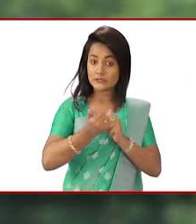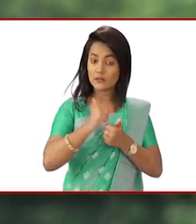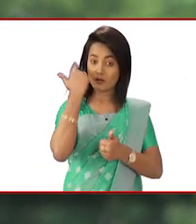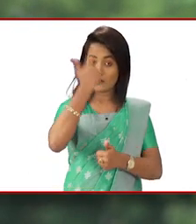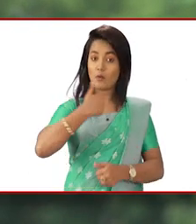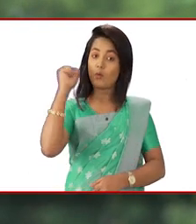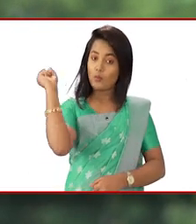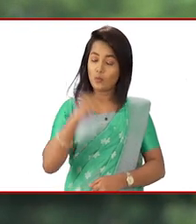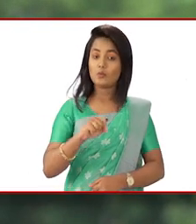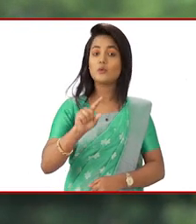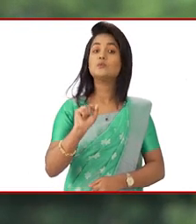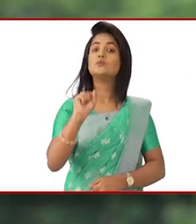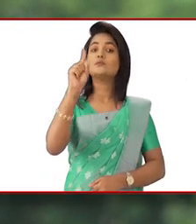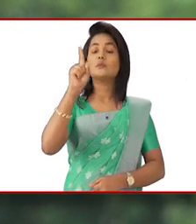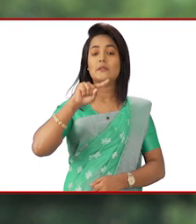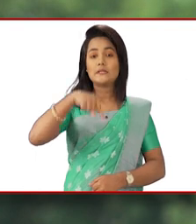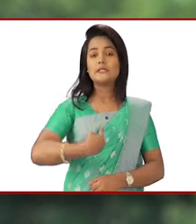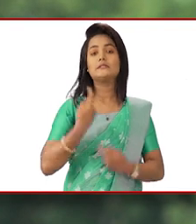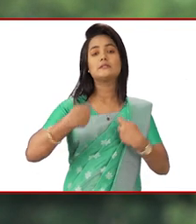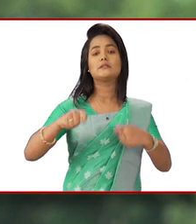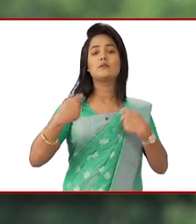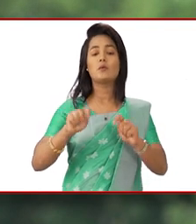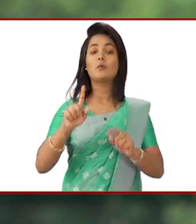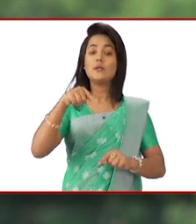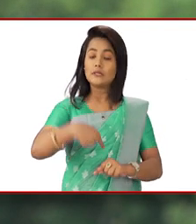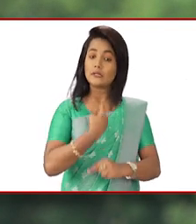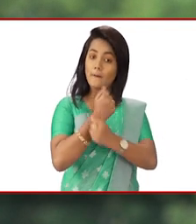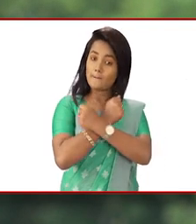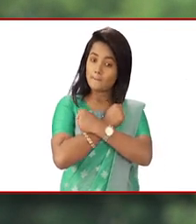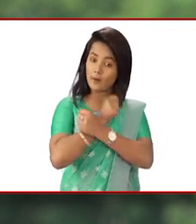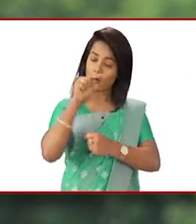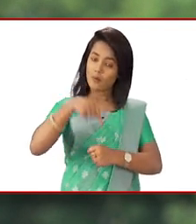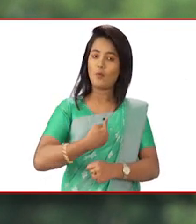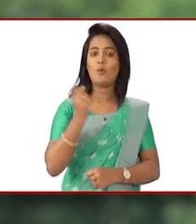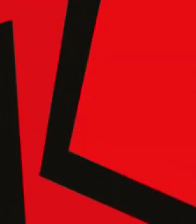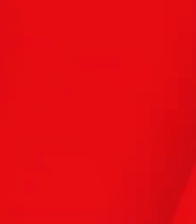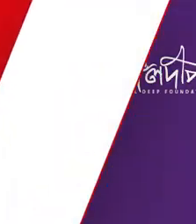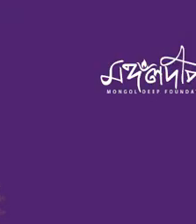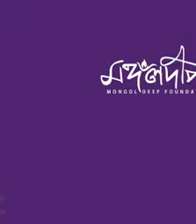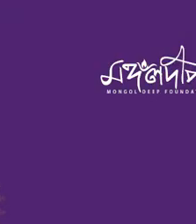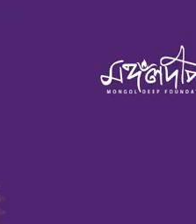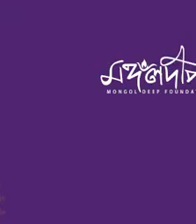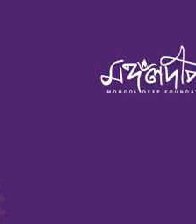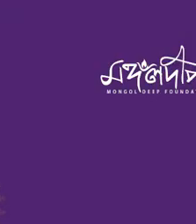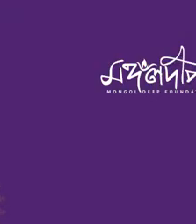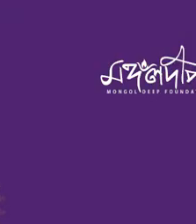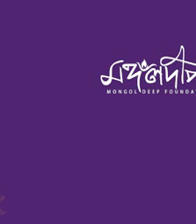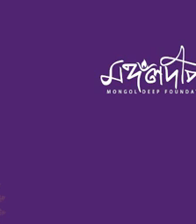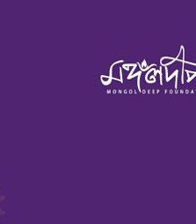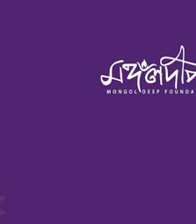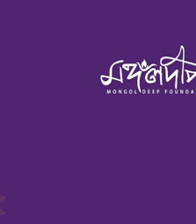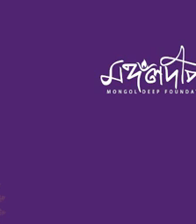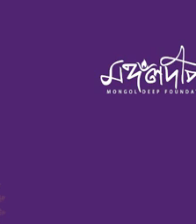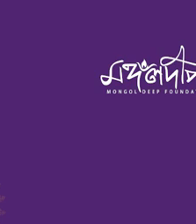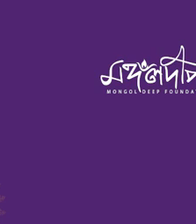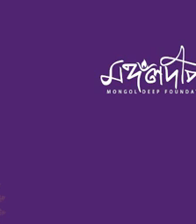যদি হতে হয় সবার আগে নিজের প্রচেষ্টা নিজেকে ভালোবাসতে হবে নিজেকে নারীরা যখন সবার আগে